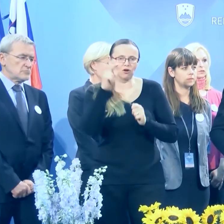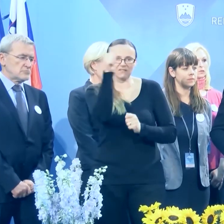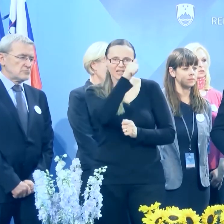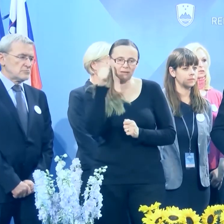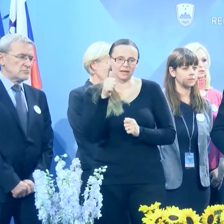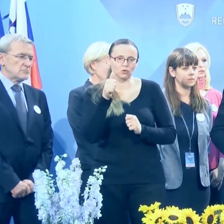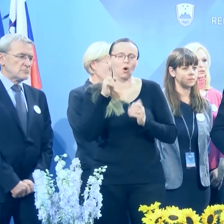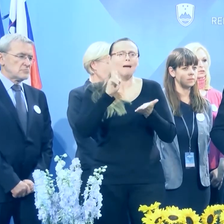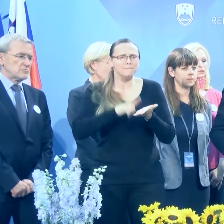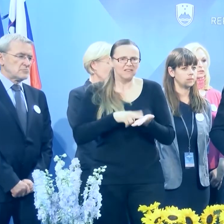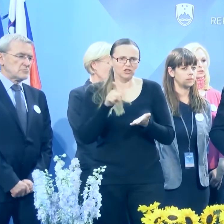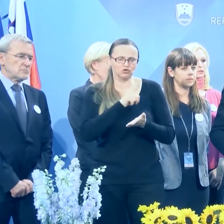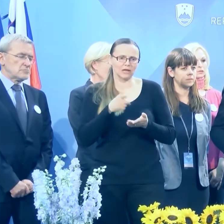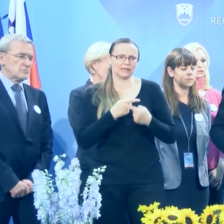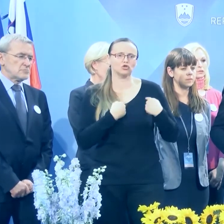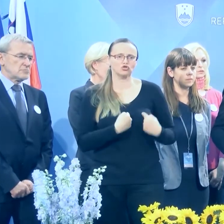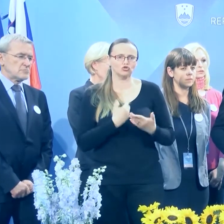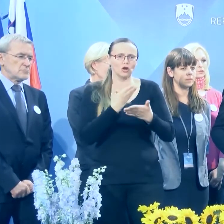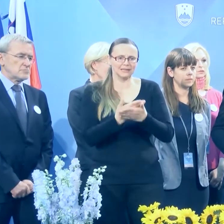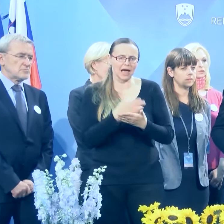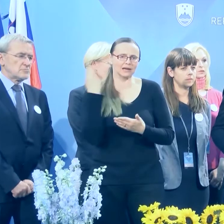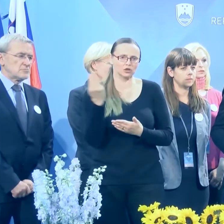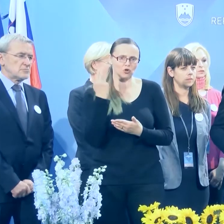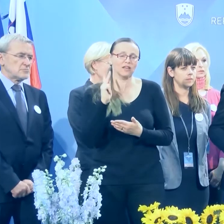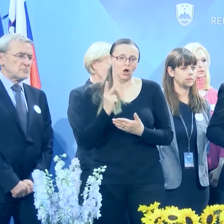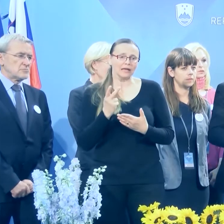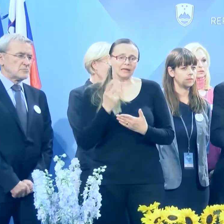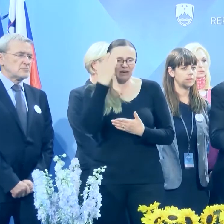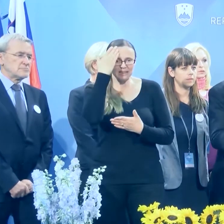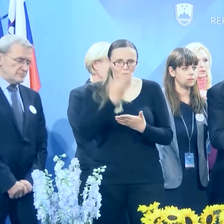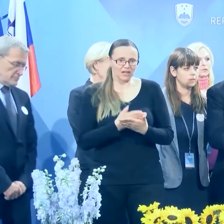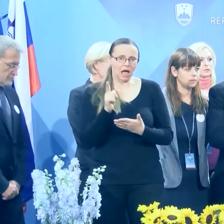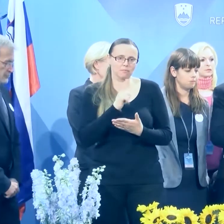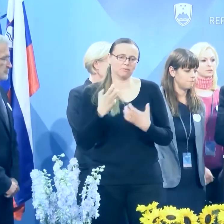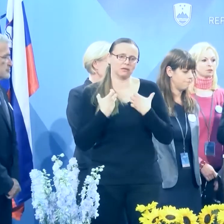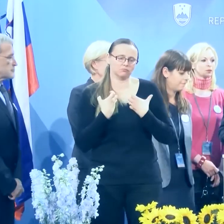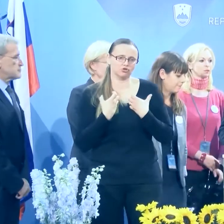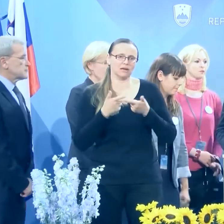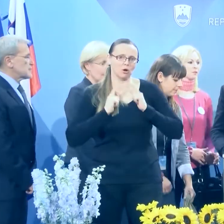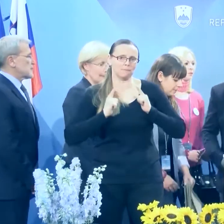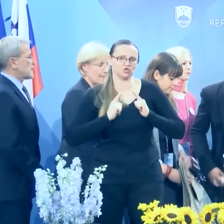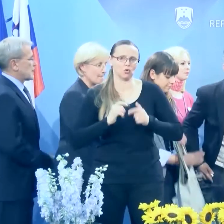imenu pravične in solidarne Slovenije, ki jo, verjamem, vsi želimo in pričakujemo. Hvala.